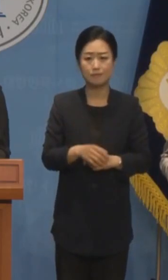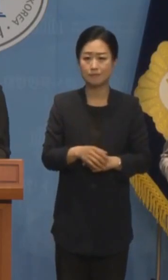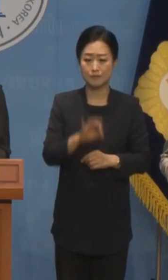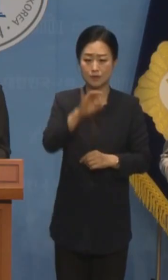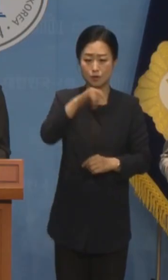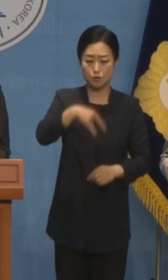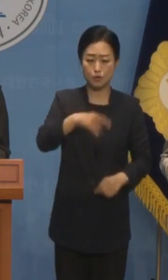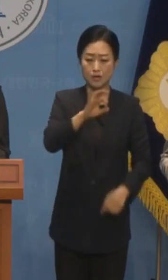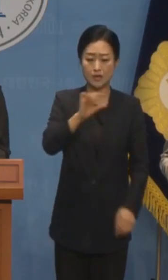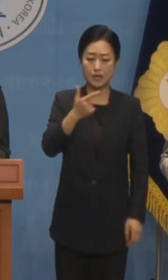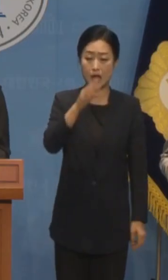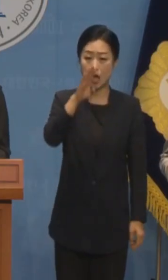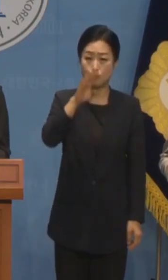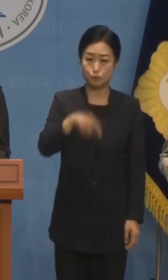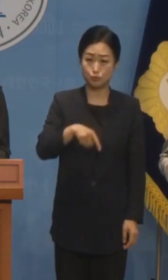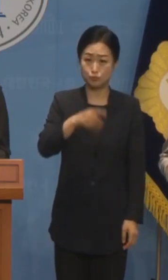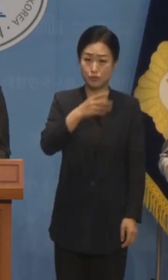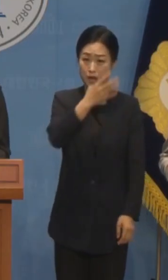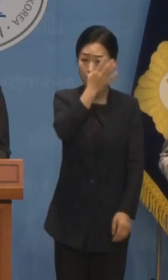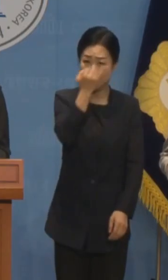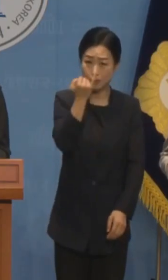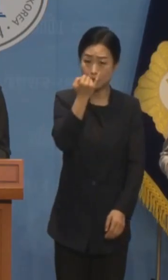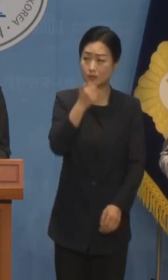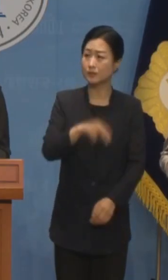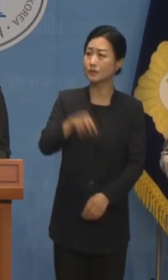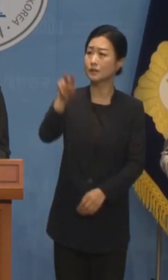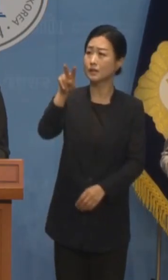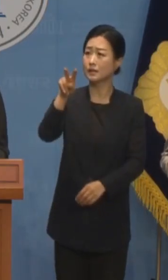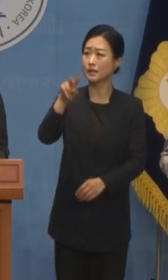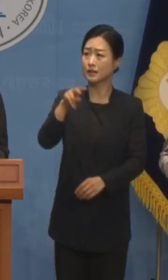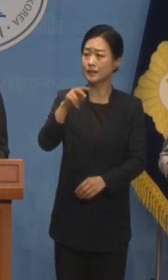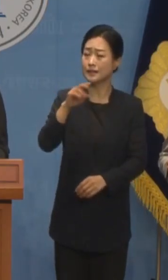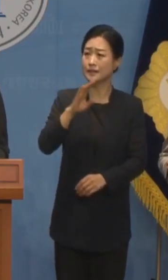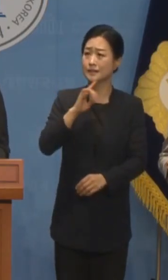때마다 참혹함이 떠오른다는 그 우길기입니다.